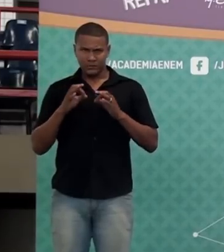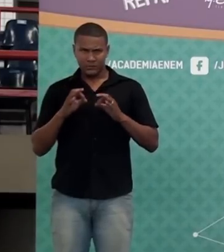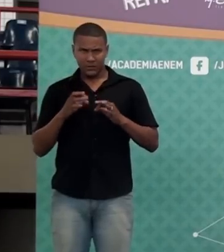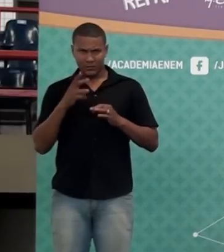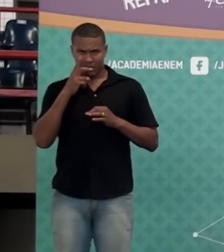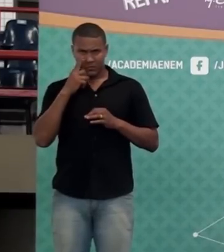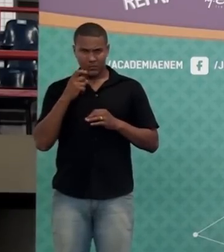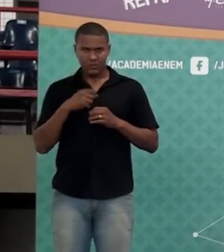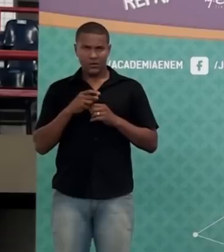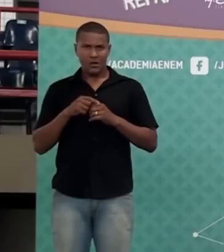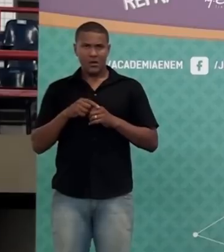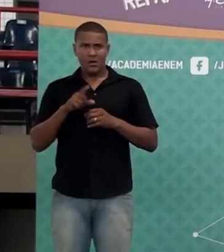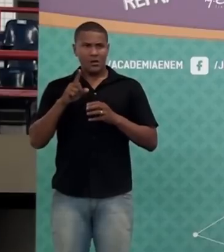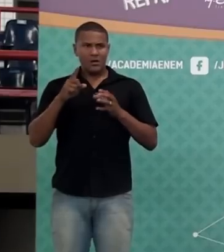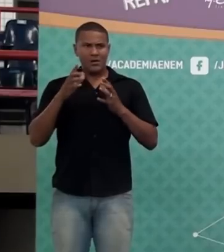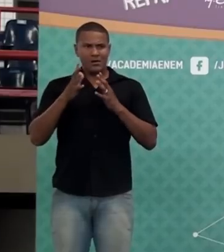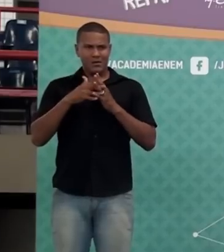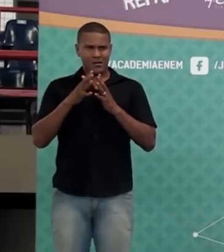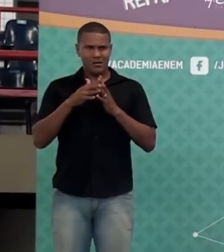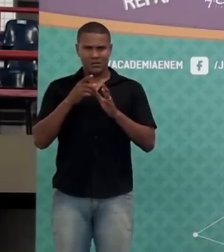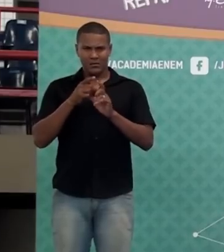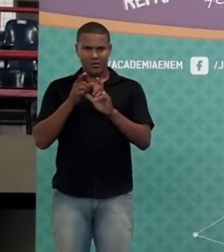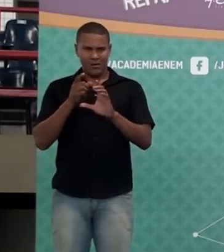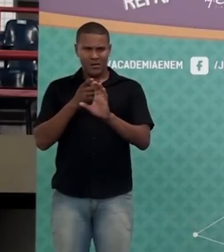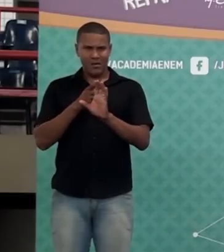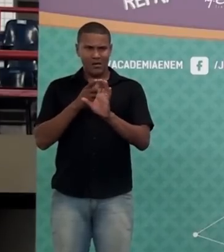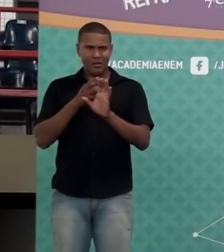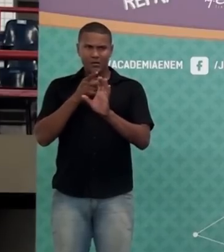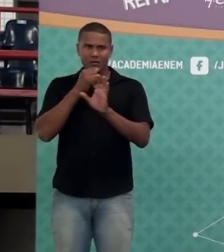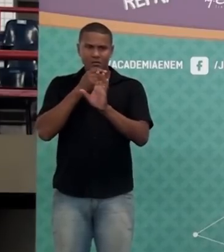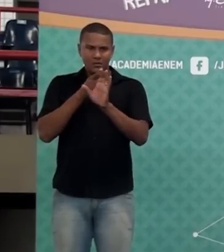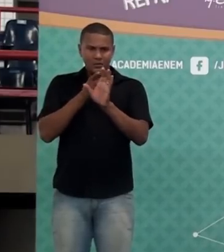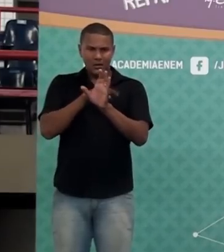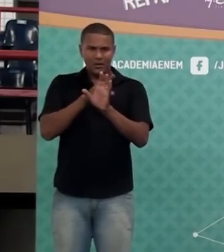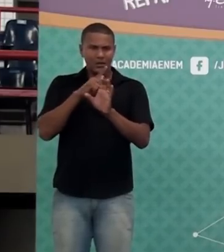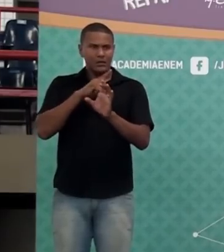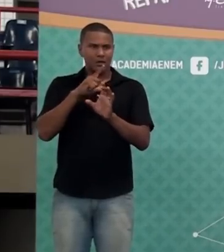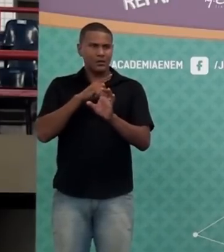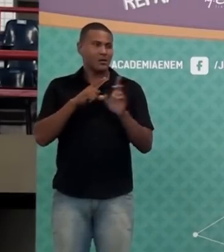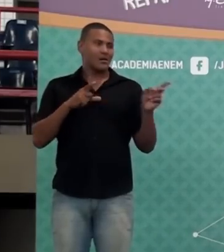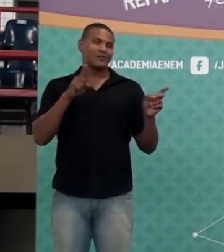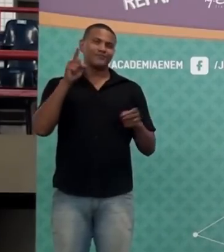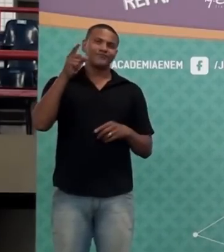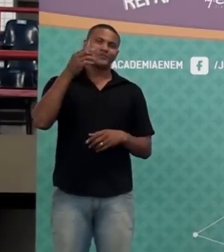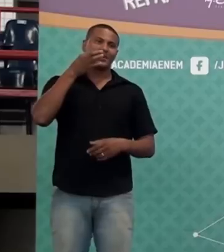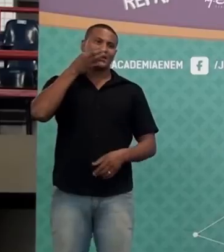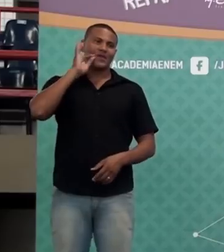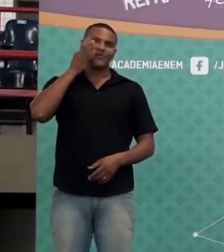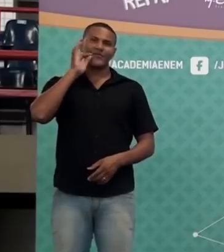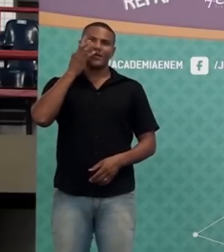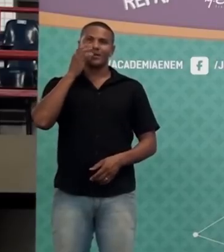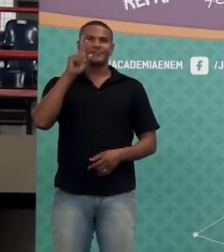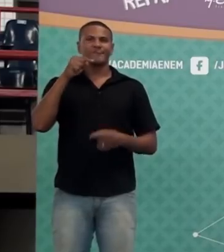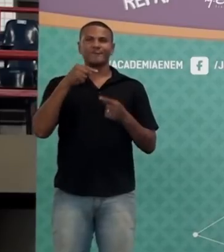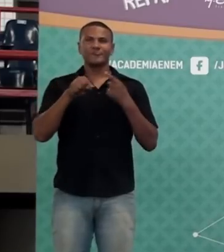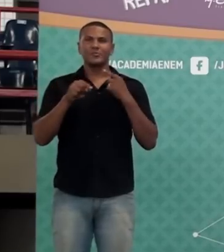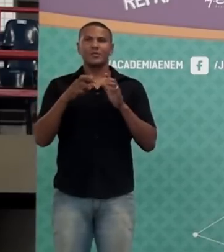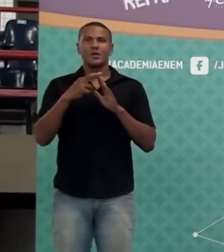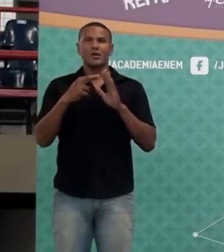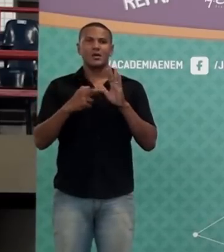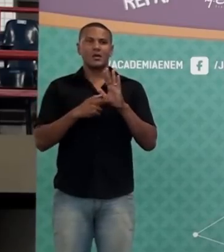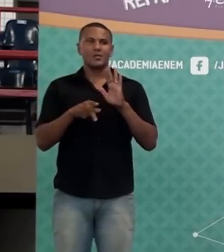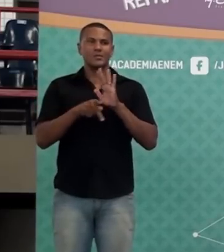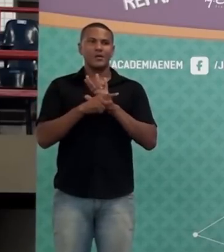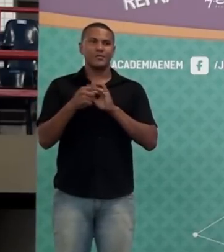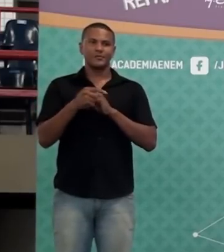consoante. O assunto do café não entra na reforma ortográfica. Café é acentuado